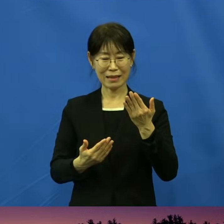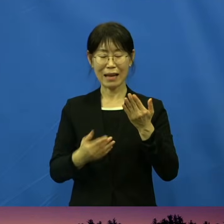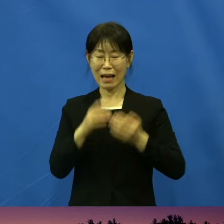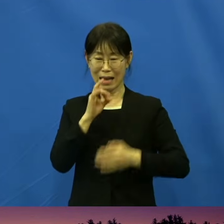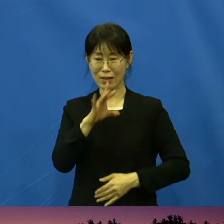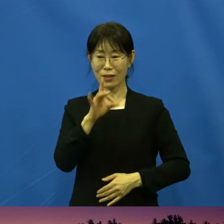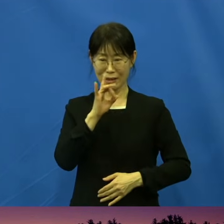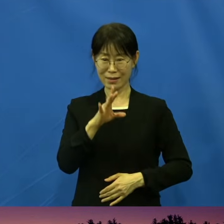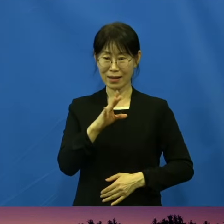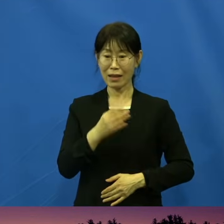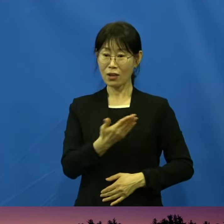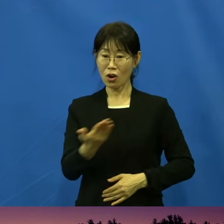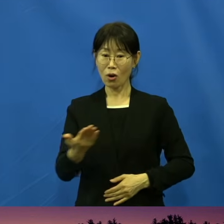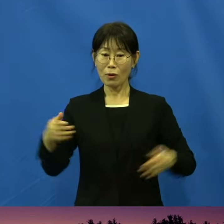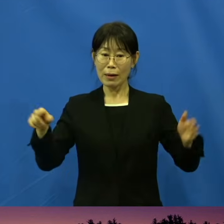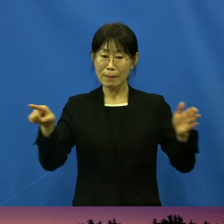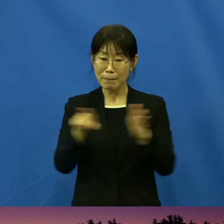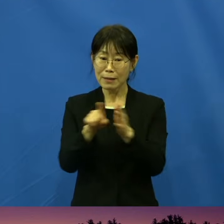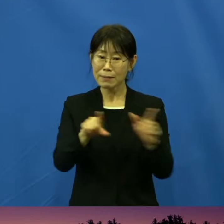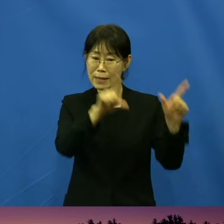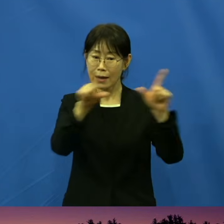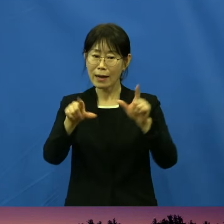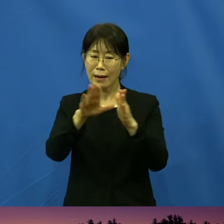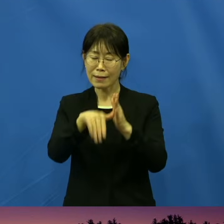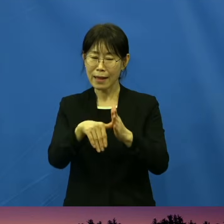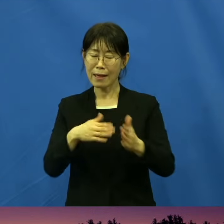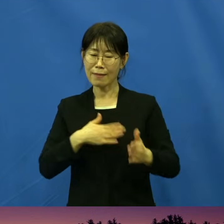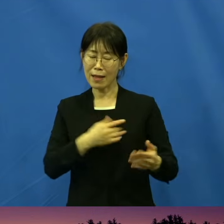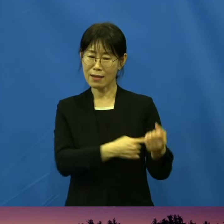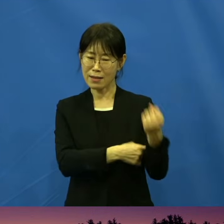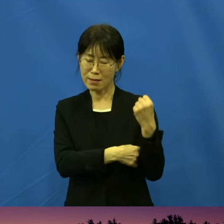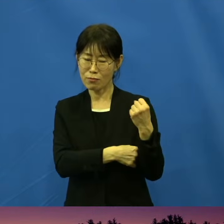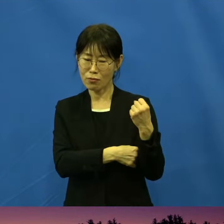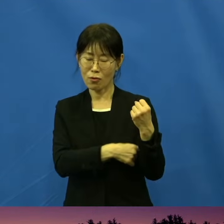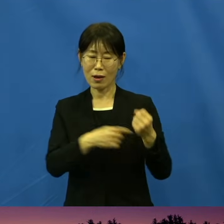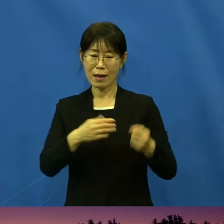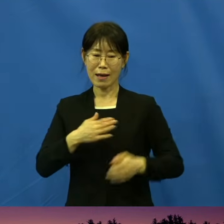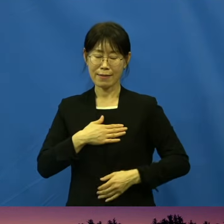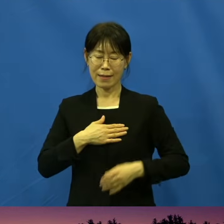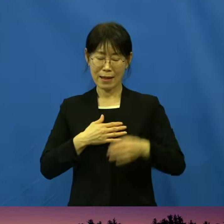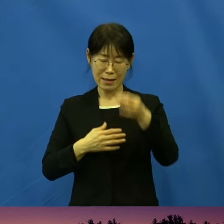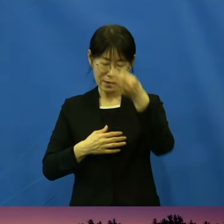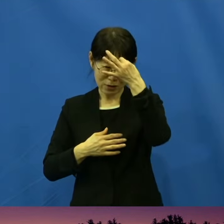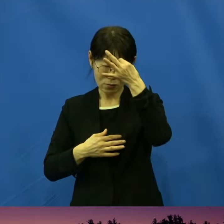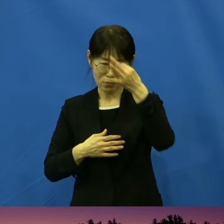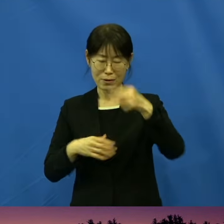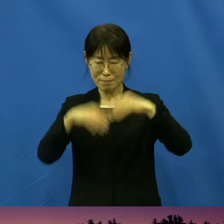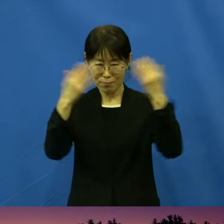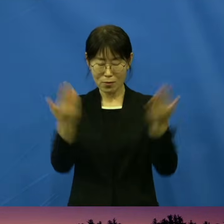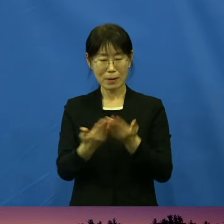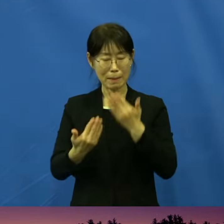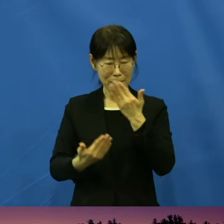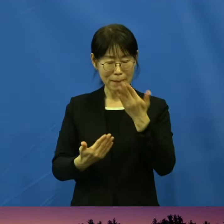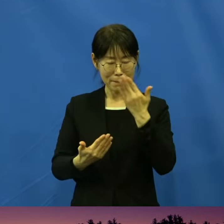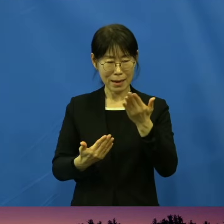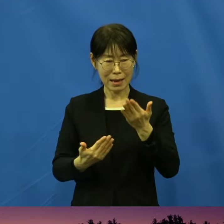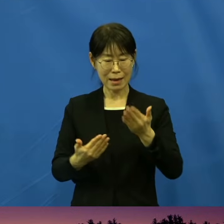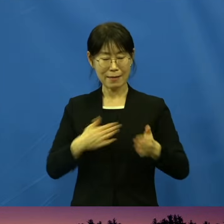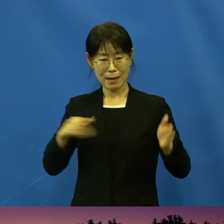굉장히 많아요. 자신의 한계에 갇혀서 꼼짝하지 못하는 신앙의 정체 안에 갇혀 있는 사람들이 많습니다.